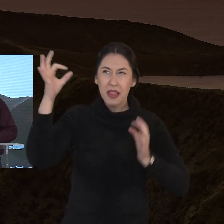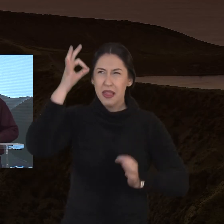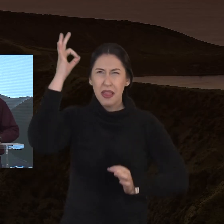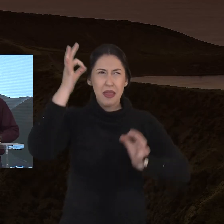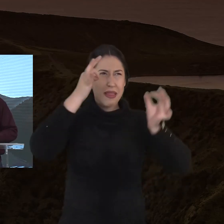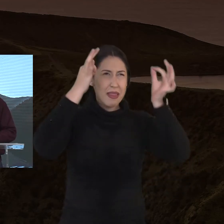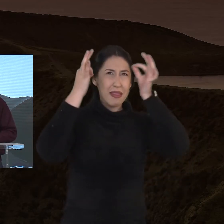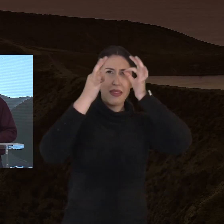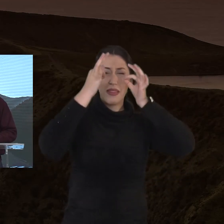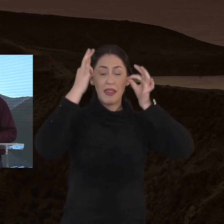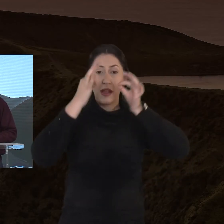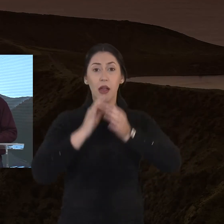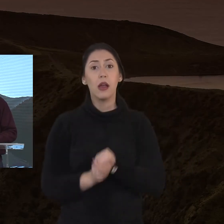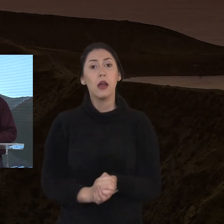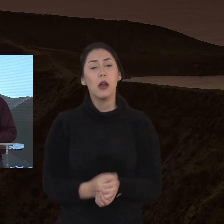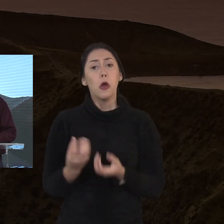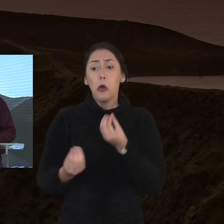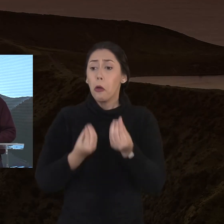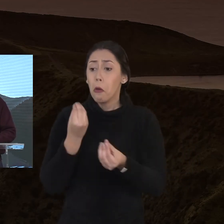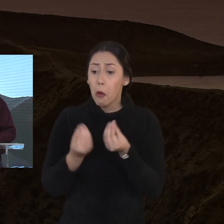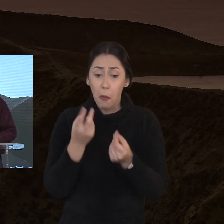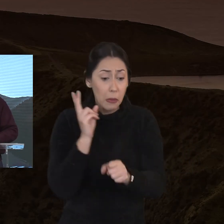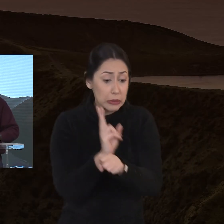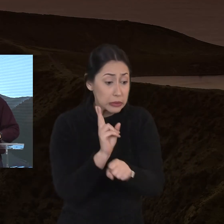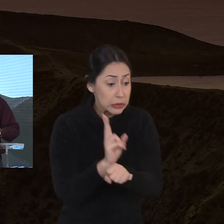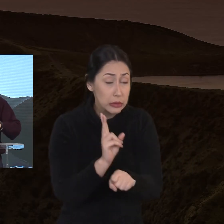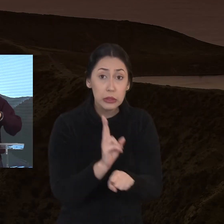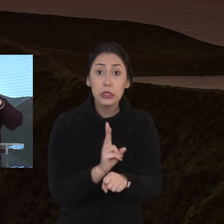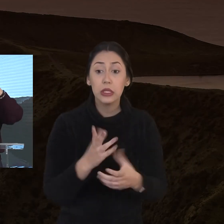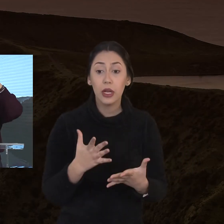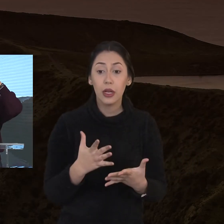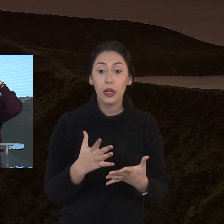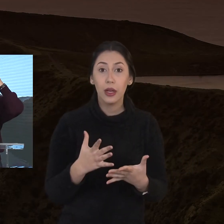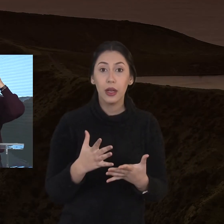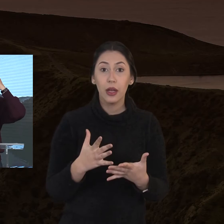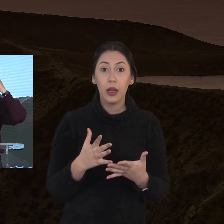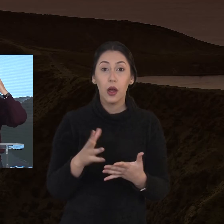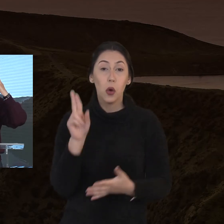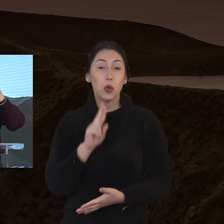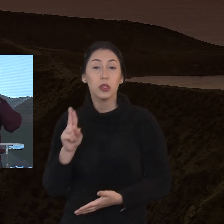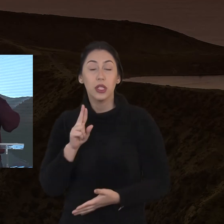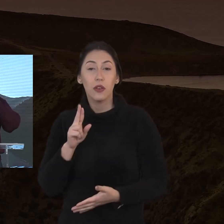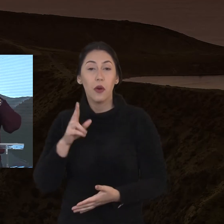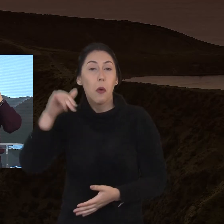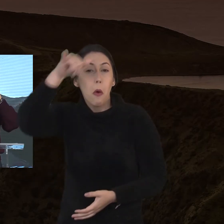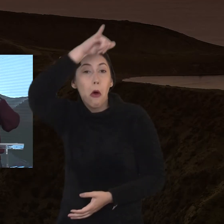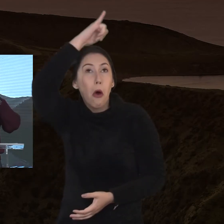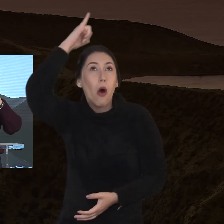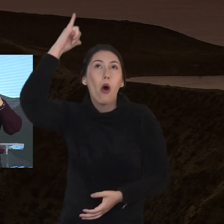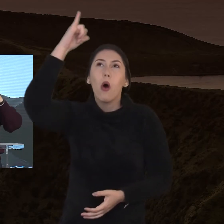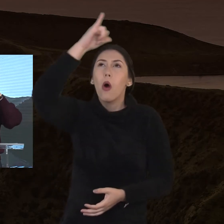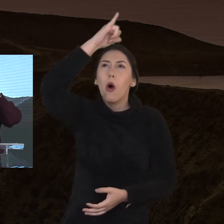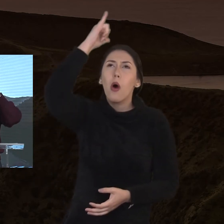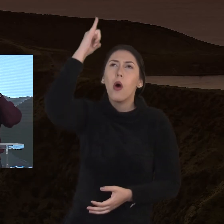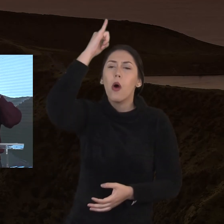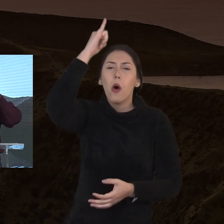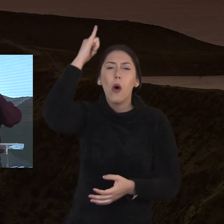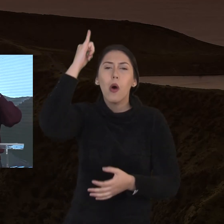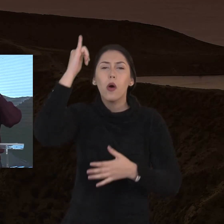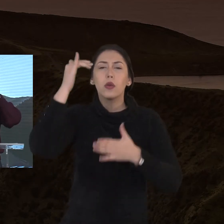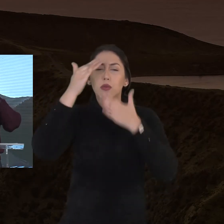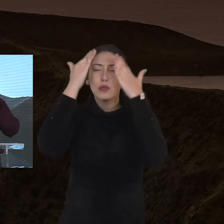aquelas músicas a maneira que os pastores encontramos para proteger as ovelhas era derramar óleo e sobre as suas cabeças e passar em volta do nariz